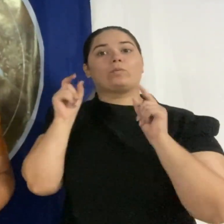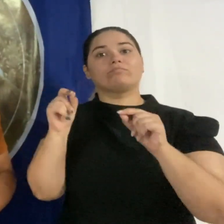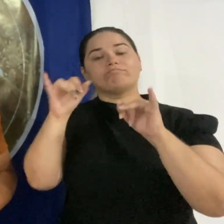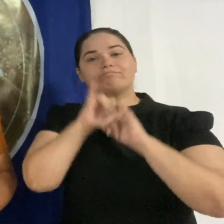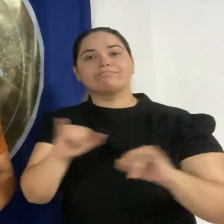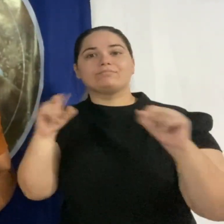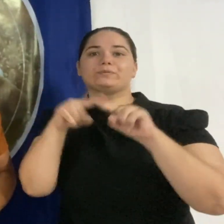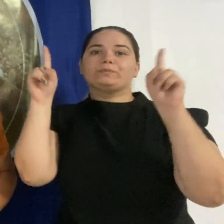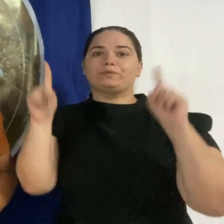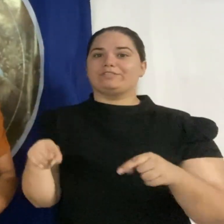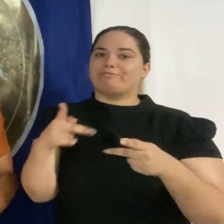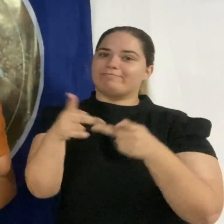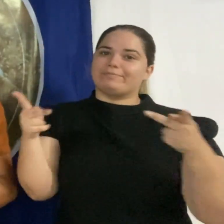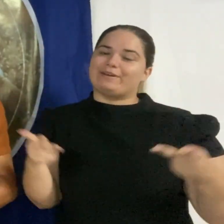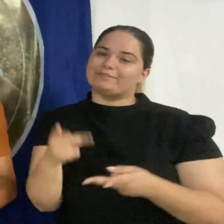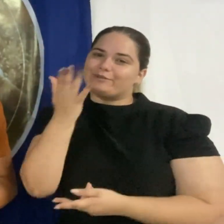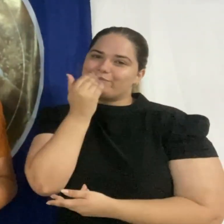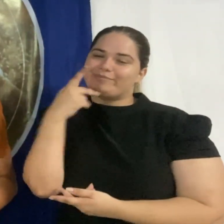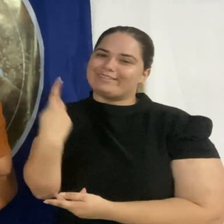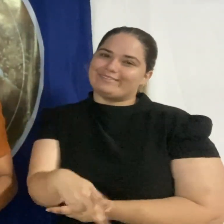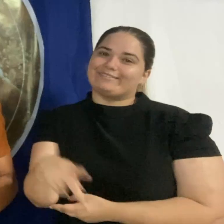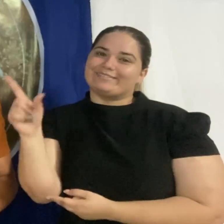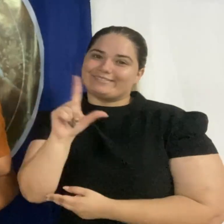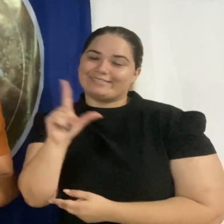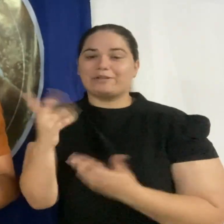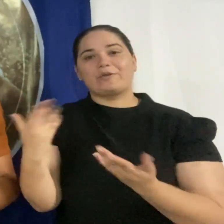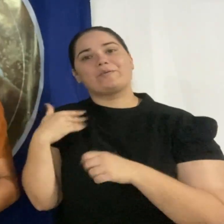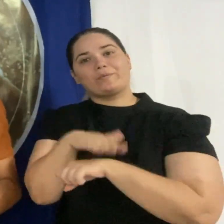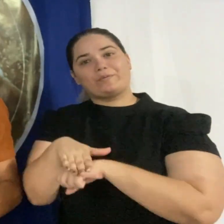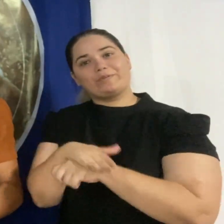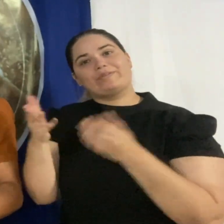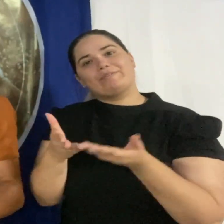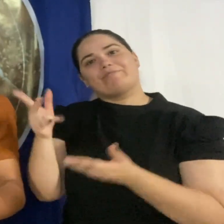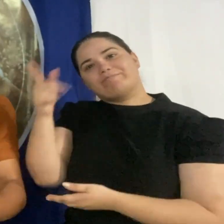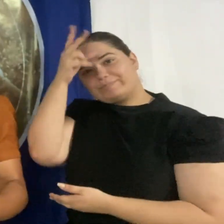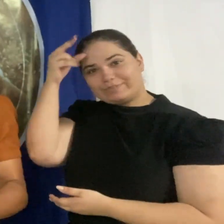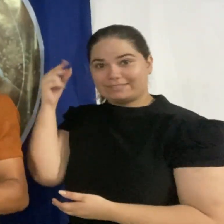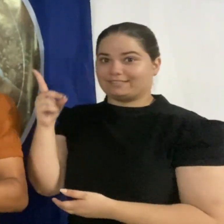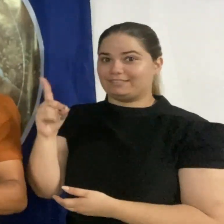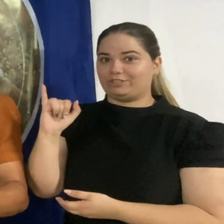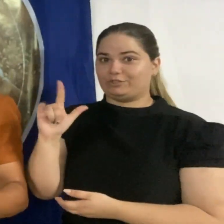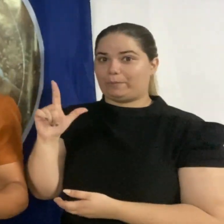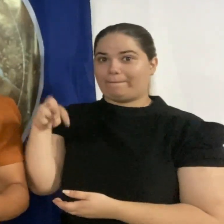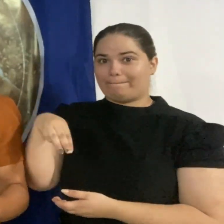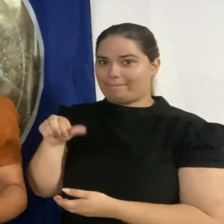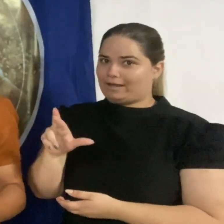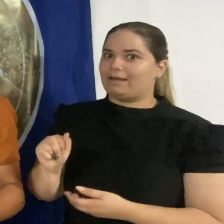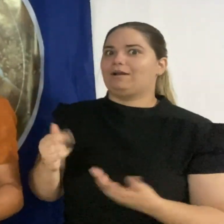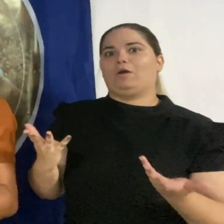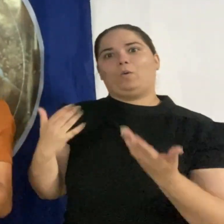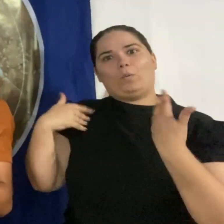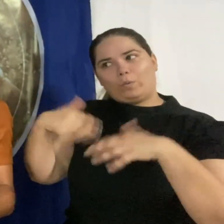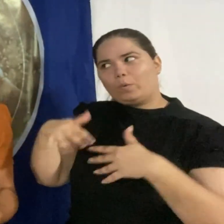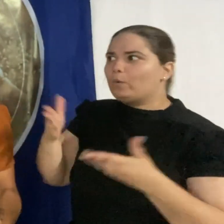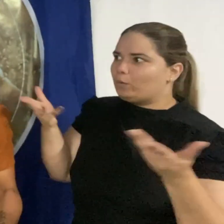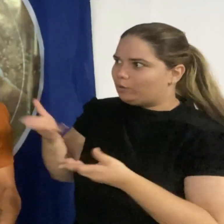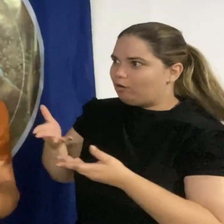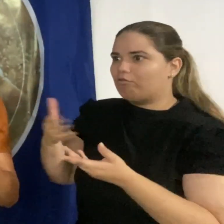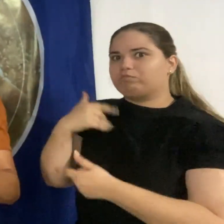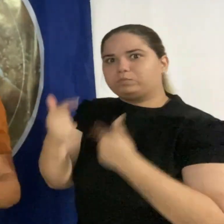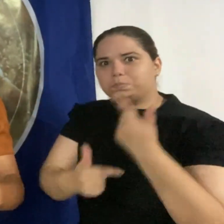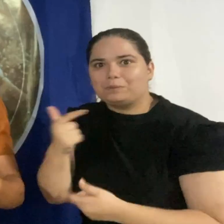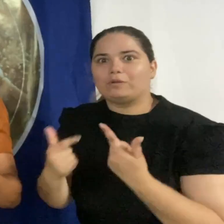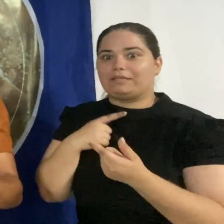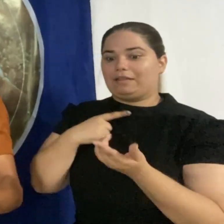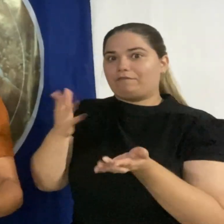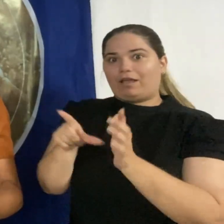aqui na cidade de Limoeiro do Norte. Nós vamos conversar com a prefeita Dilmara Amaral. Dilmara, hoje foi correria, né? Tivemos dois eventos de manhã,